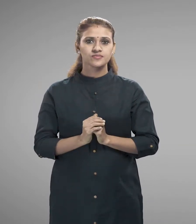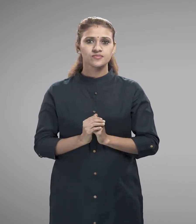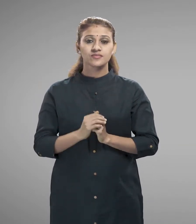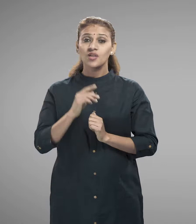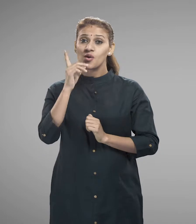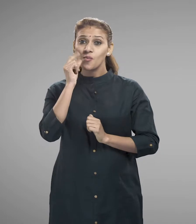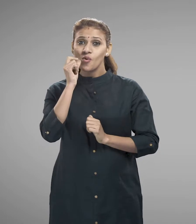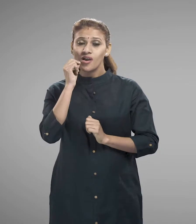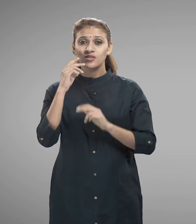लड़कों से बात मत करो,